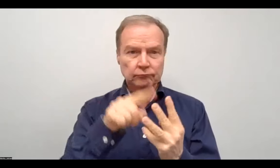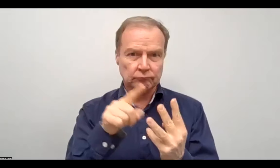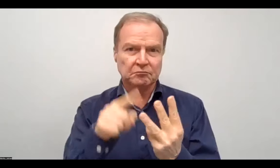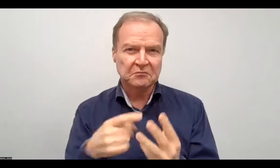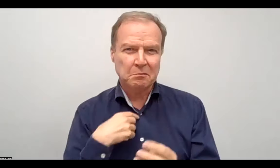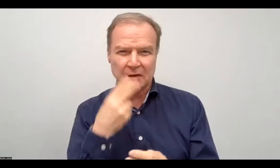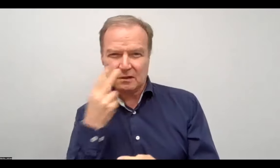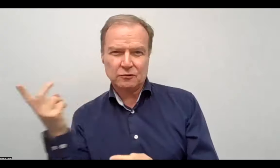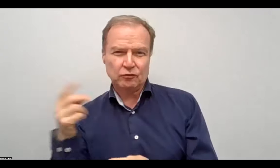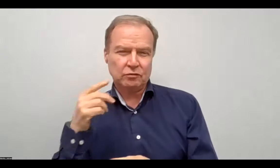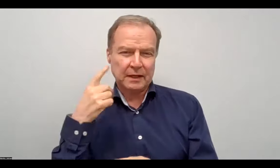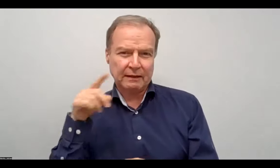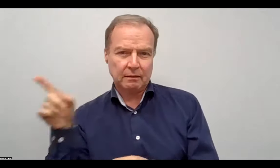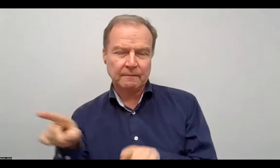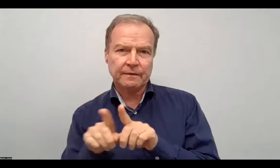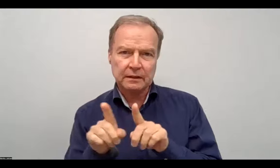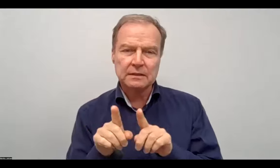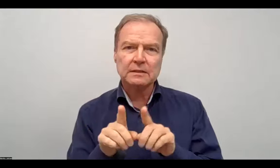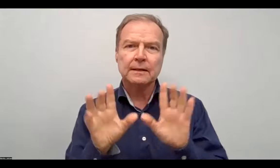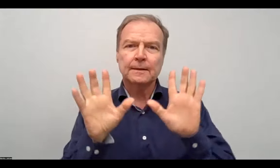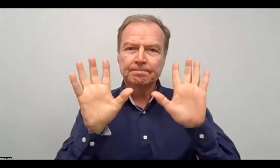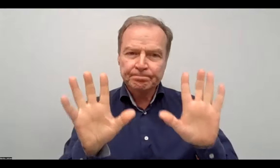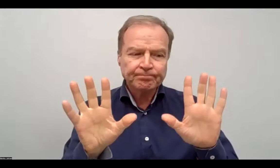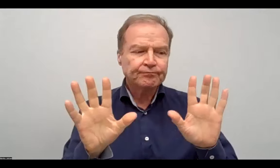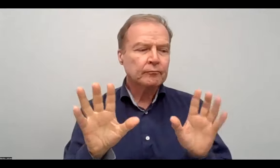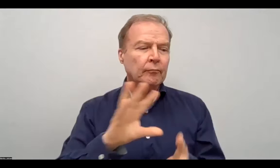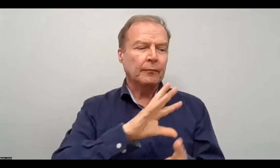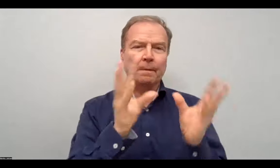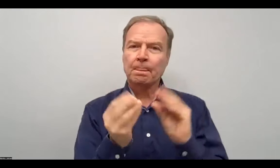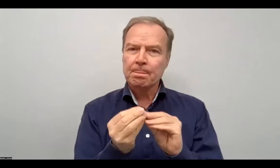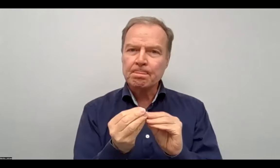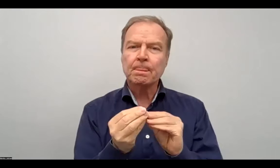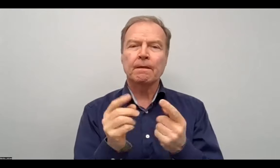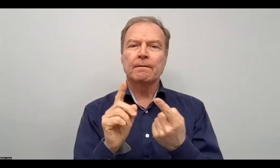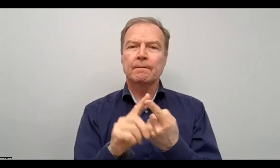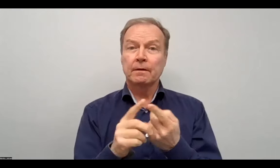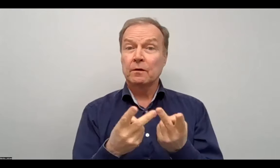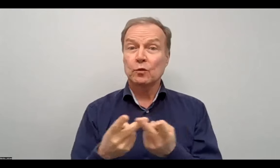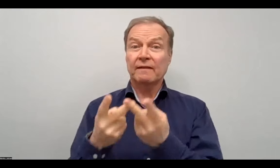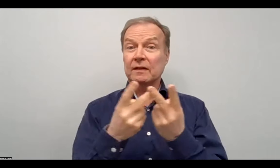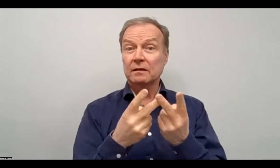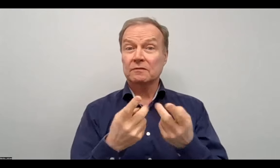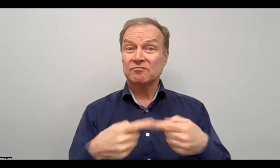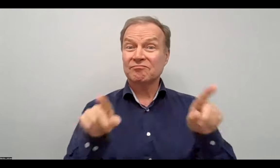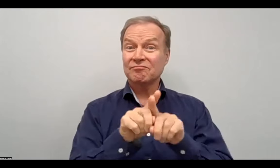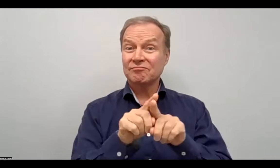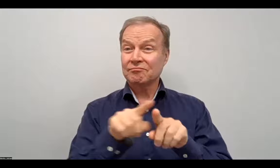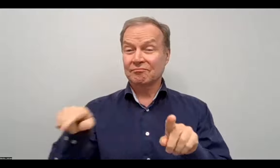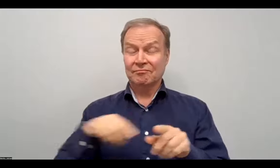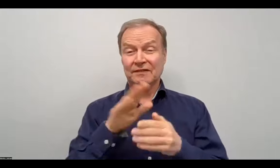meidän viesti läpi tässä tapaamisessa. Mä katson hiukan, Netta istuu tuossa mun vieressähän